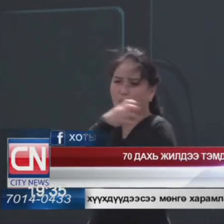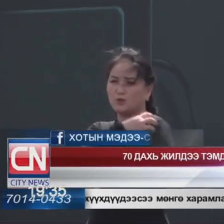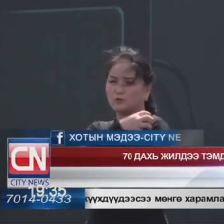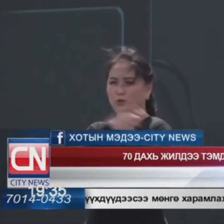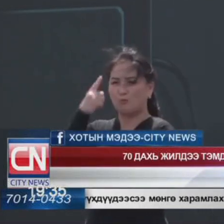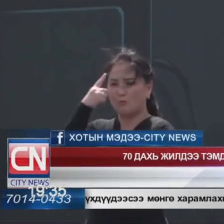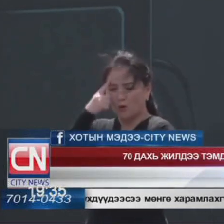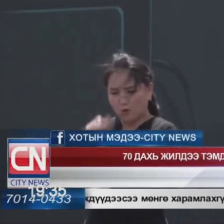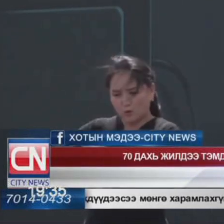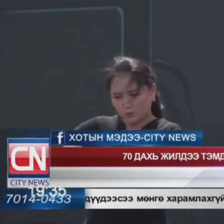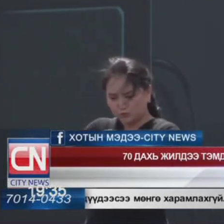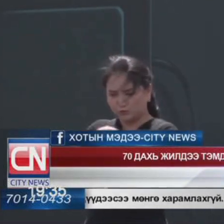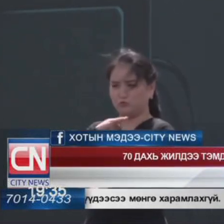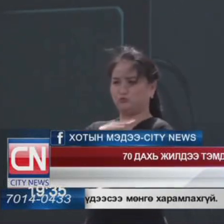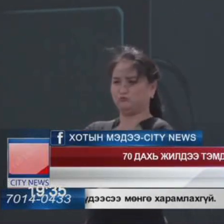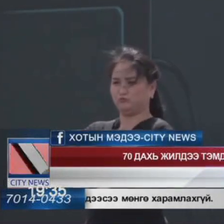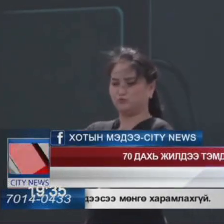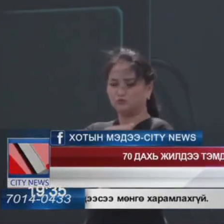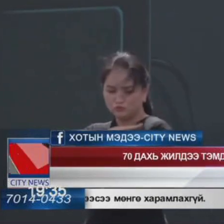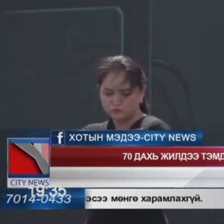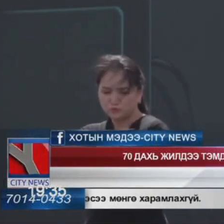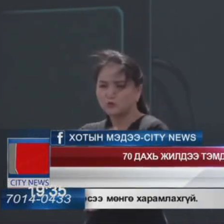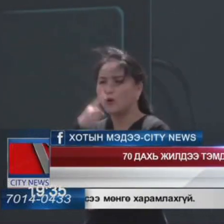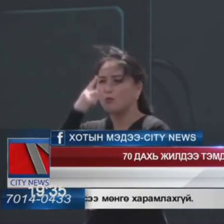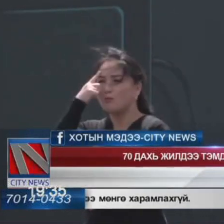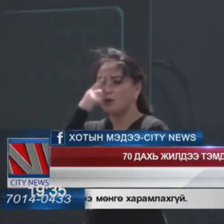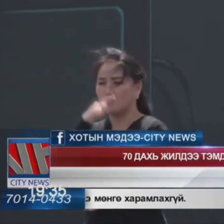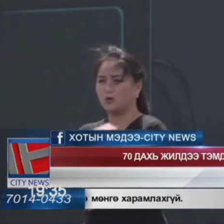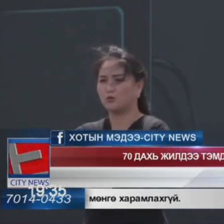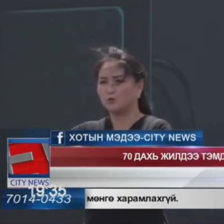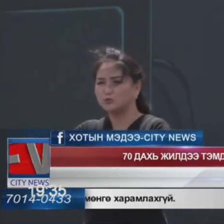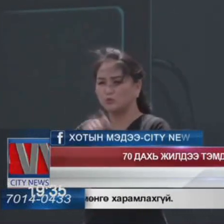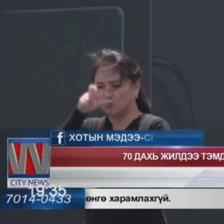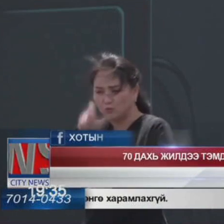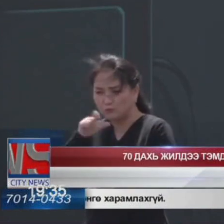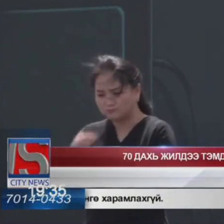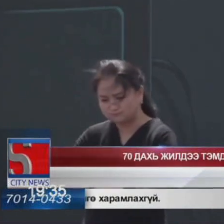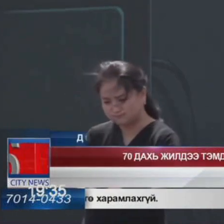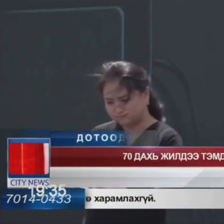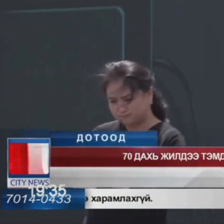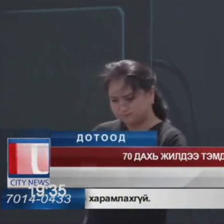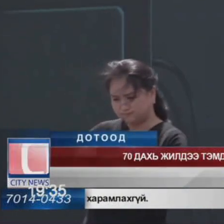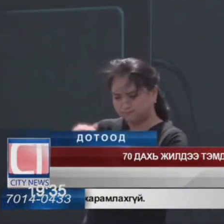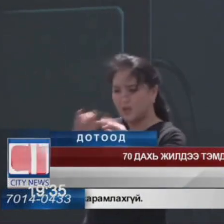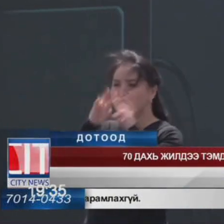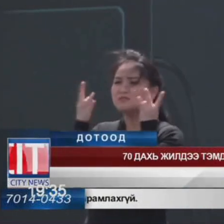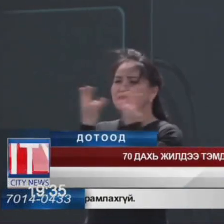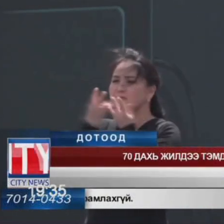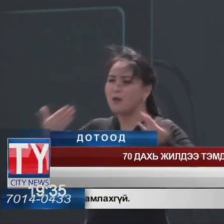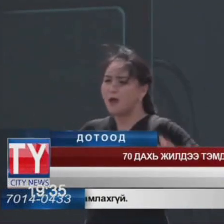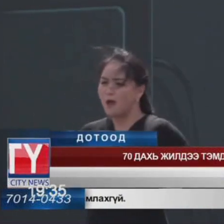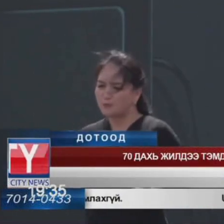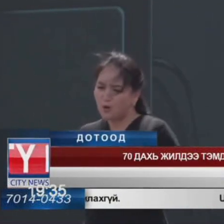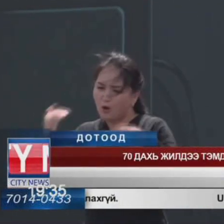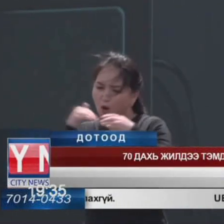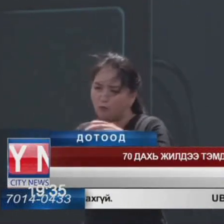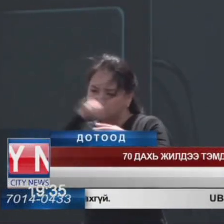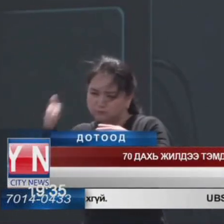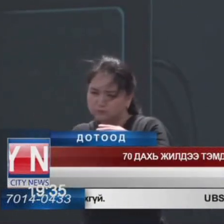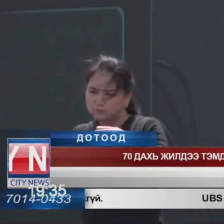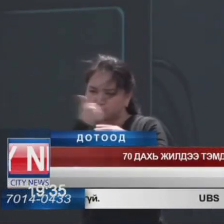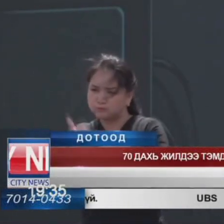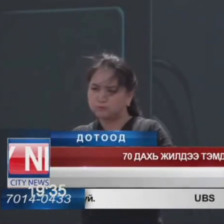оронч ирээдүйн Монгол хүн болон төлөвшөх нийгмийн амьдралд оролцох эрхийг хангахад бүхий анхаарлаа бид